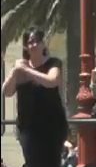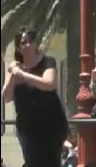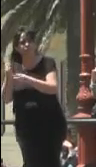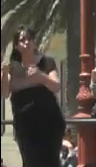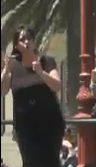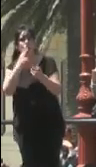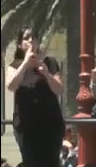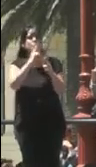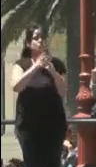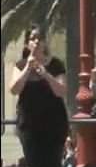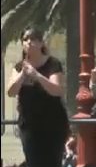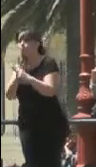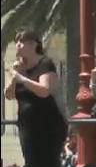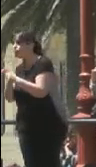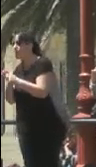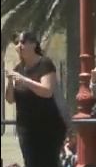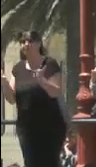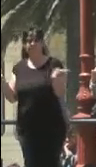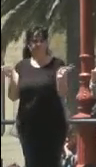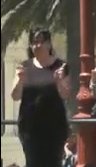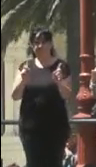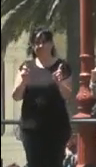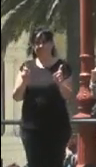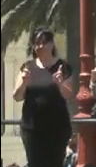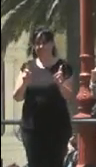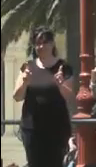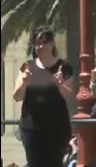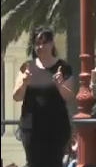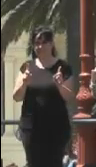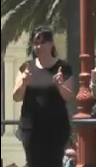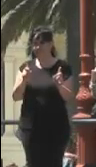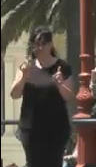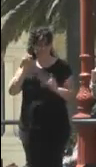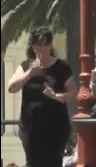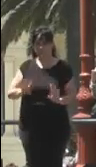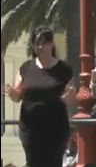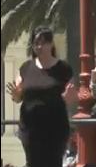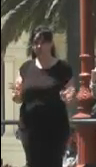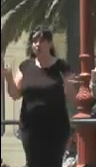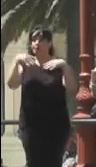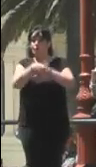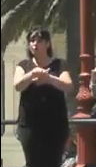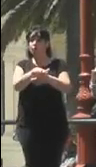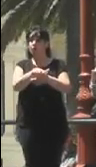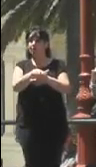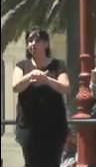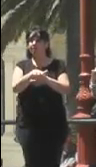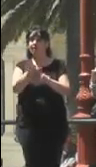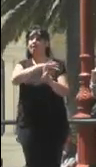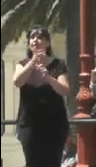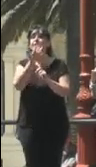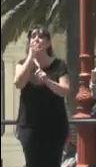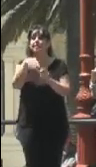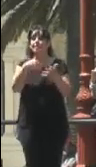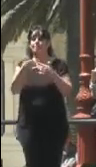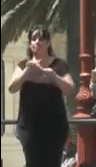los nombres y apellidos de quienes hemos participado en negociaciones. Eso no es cierto. La confluencia la habéis conseguido vosotros y vosotras,